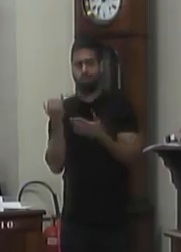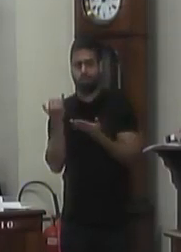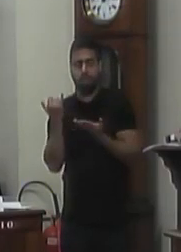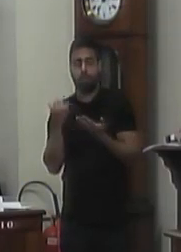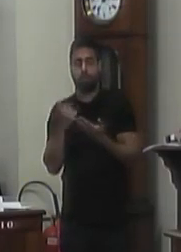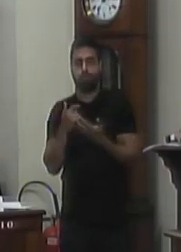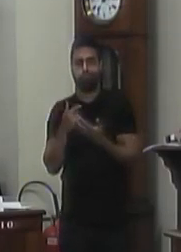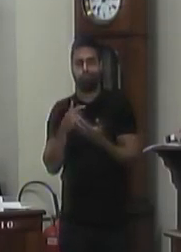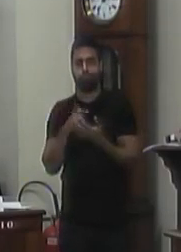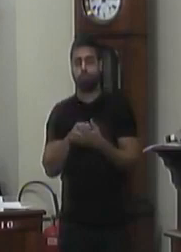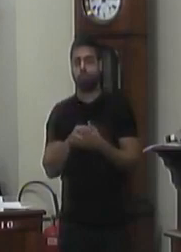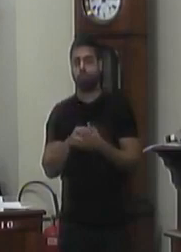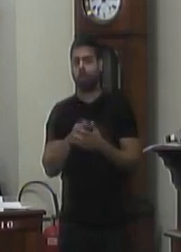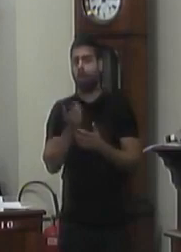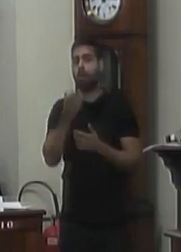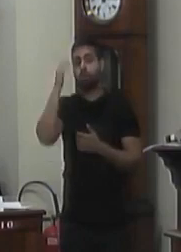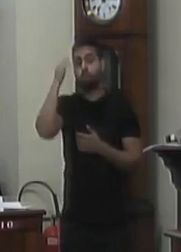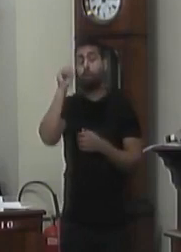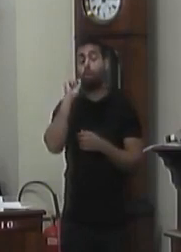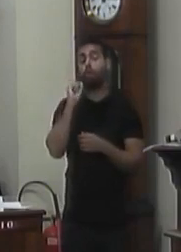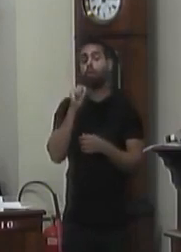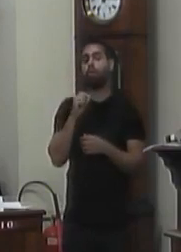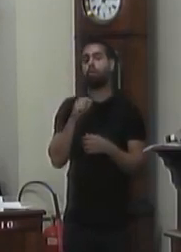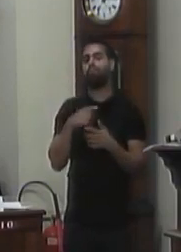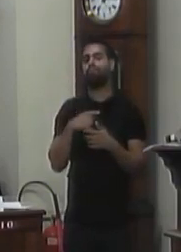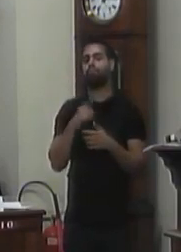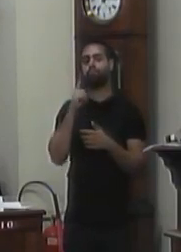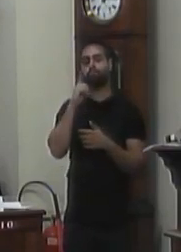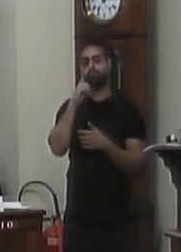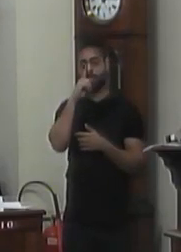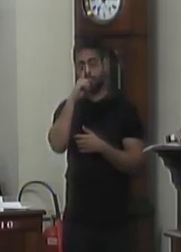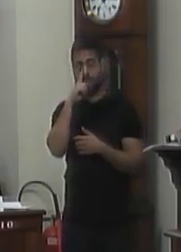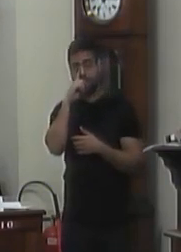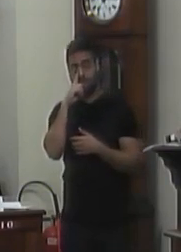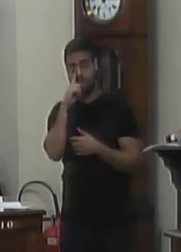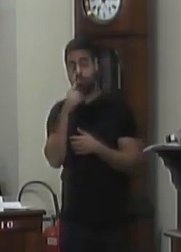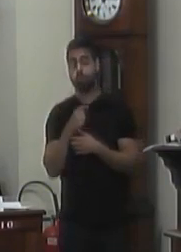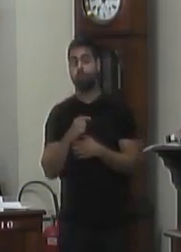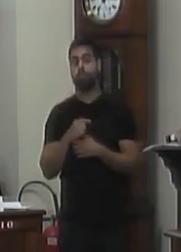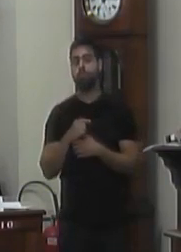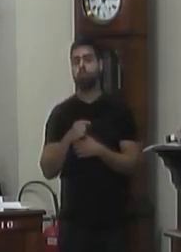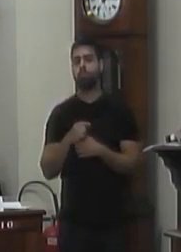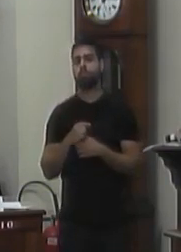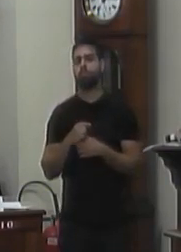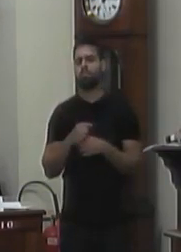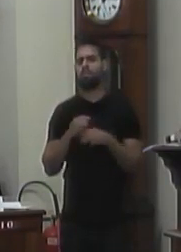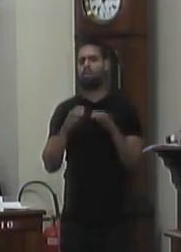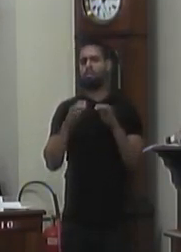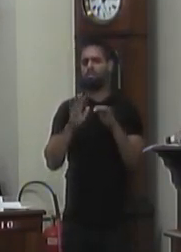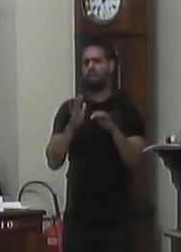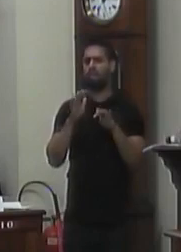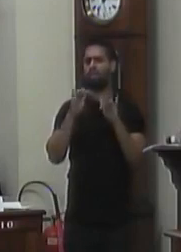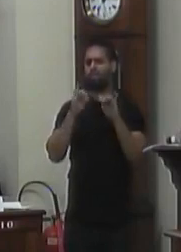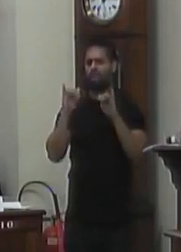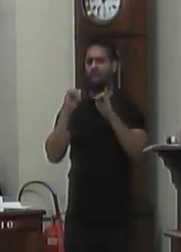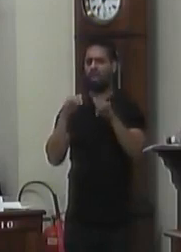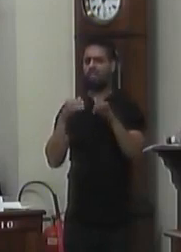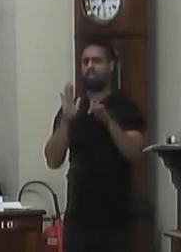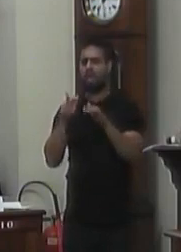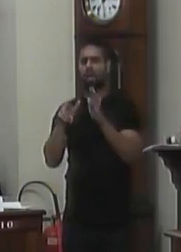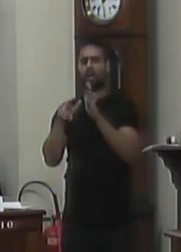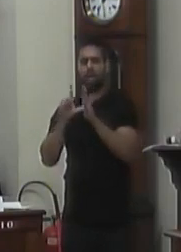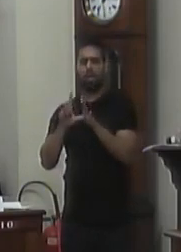interessa, não me interessa saber. Eu vejo que se abre-se, eu falo isso desde a época do governo do Álvaro